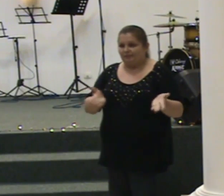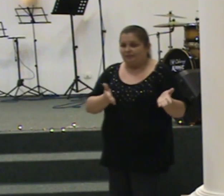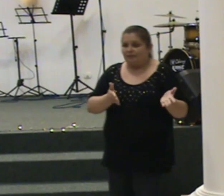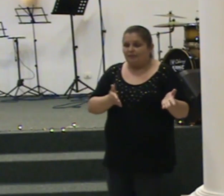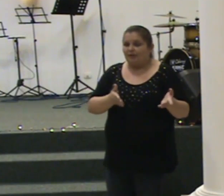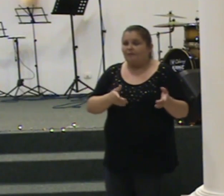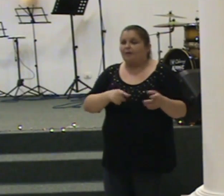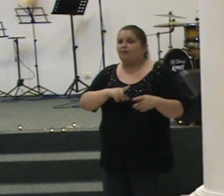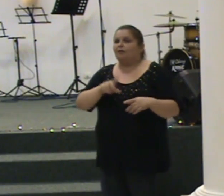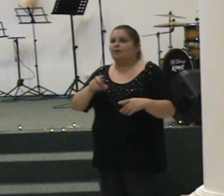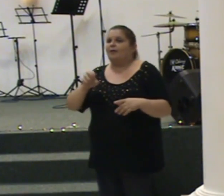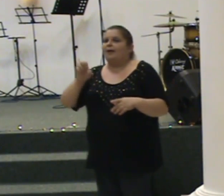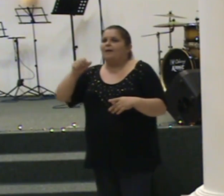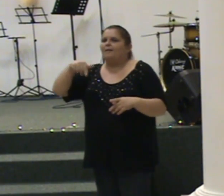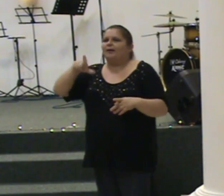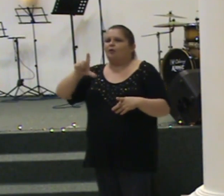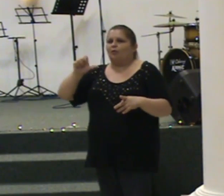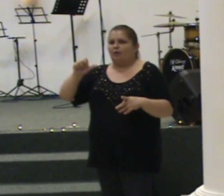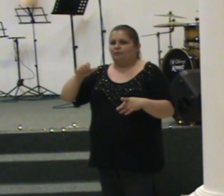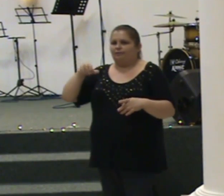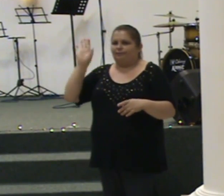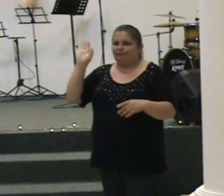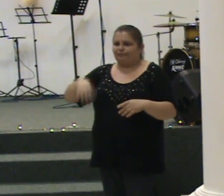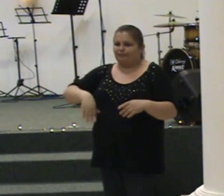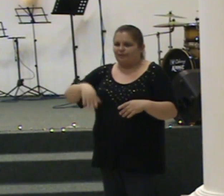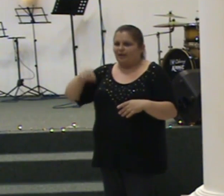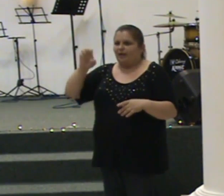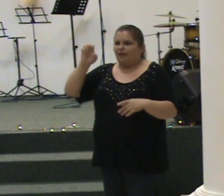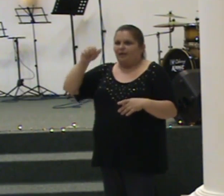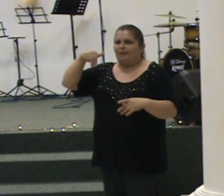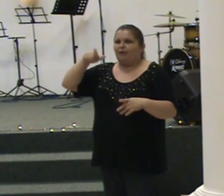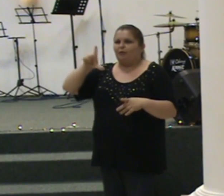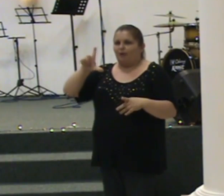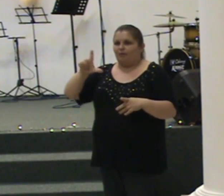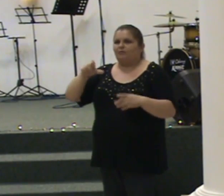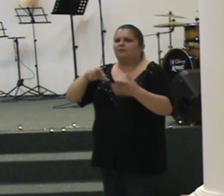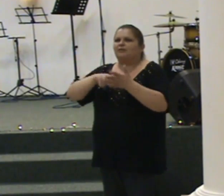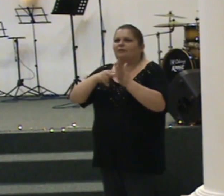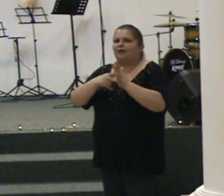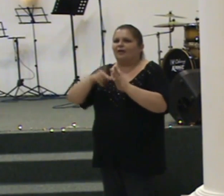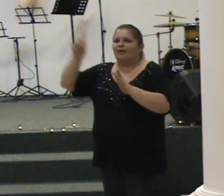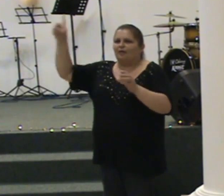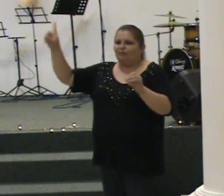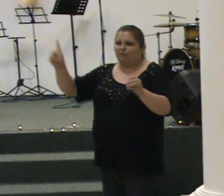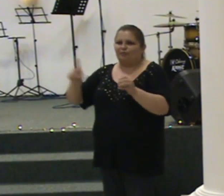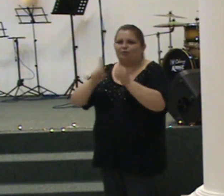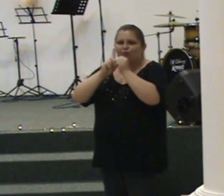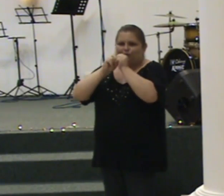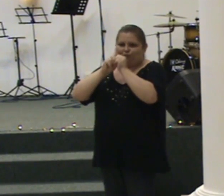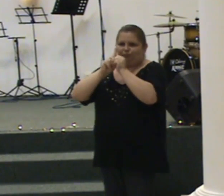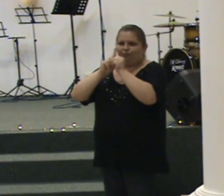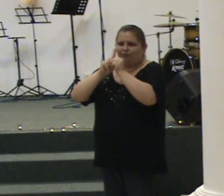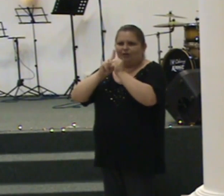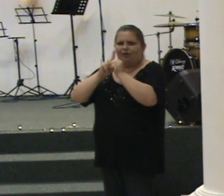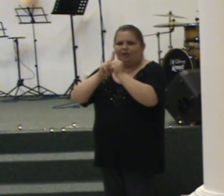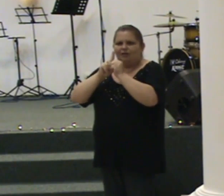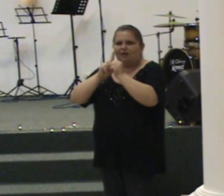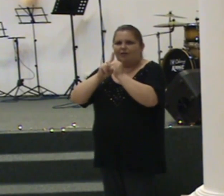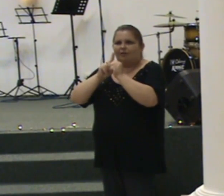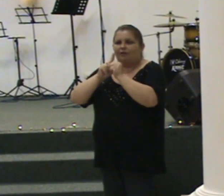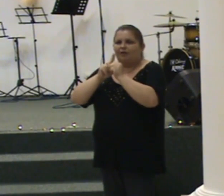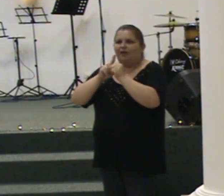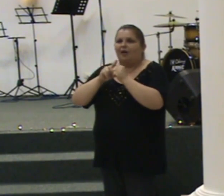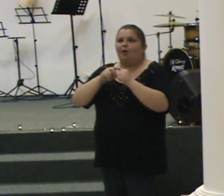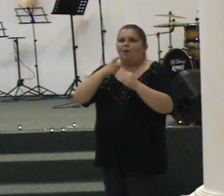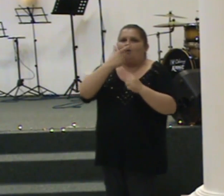foi chamado de Emanuel, é porque é Deus vindo para nós. Enquanto as religiões procuram Deus, Deus veio